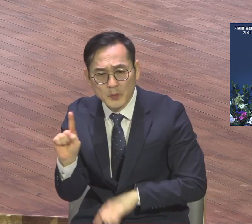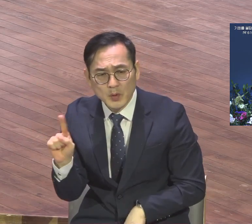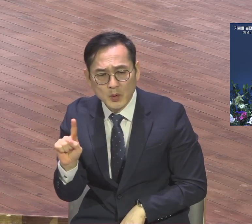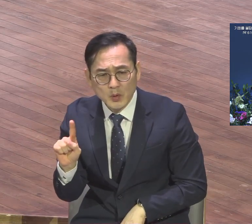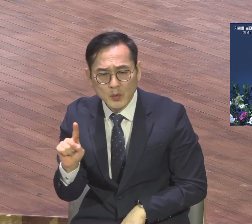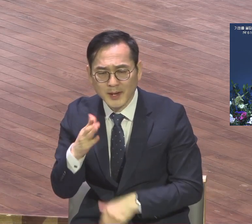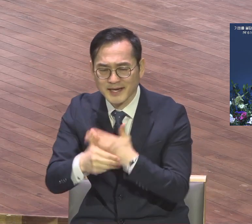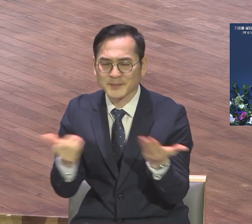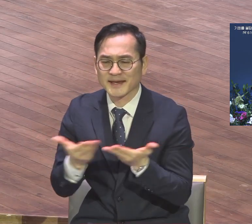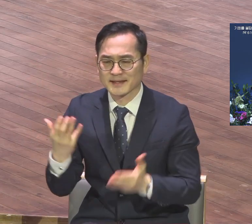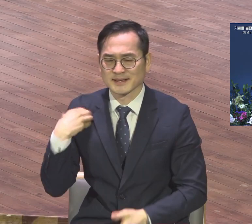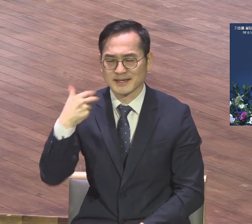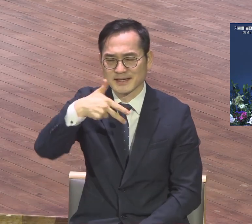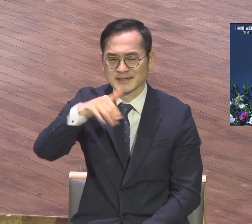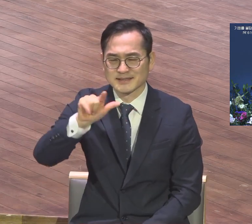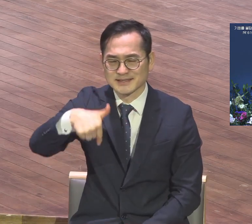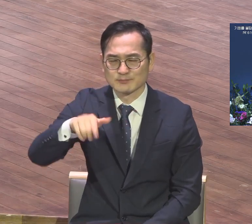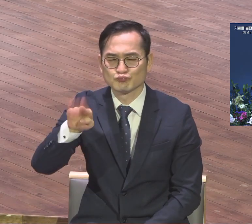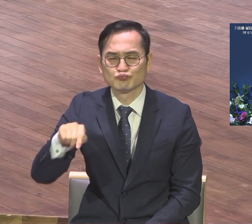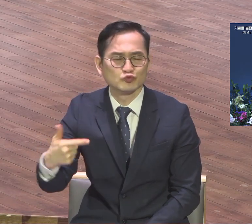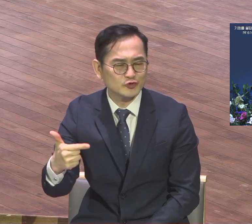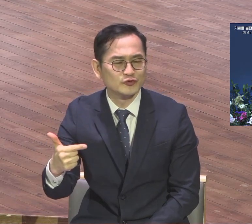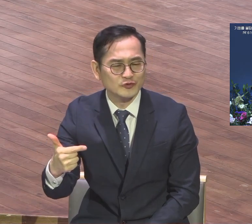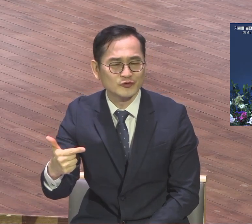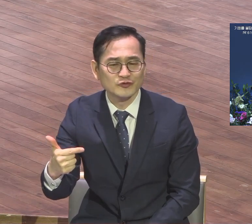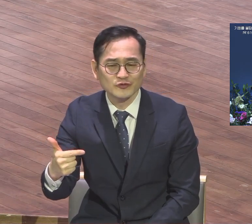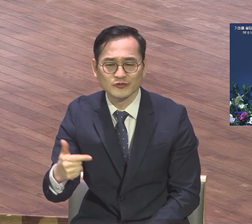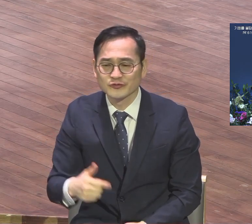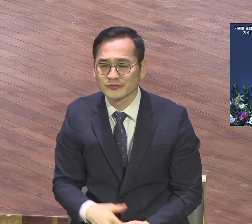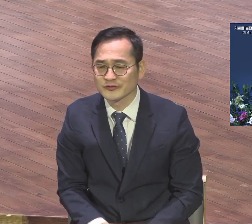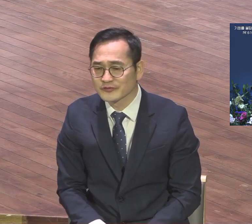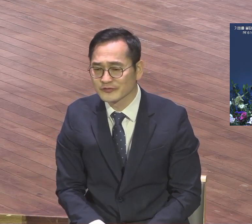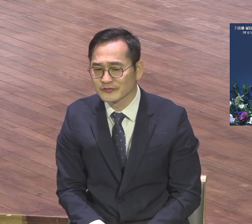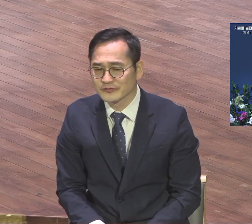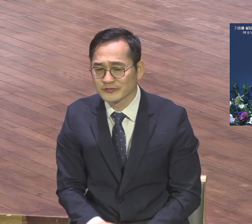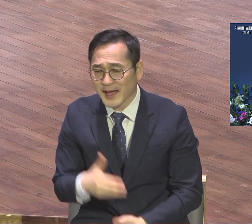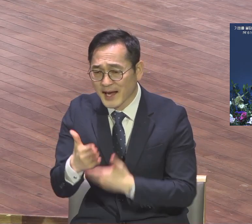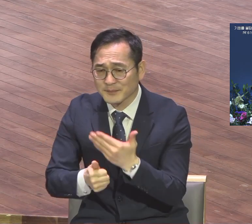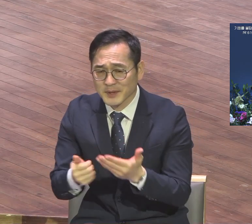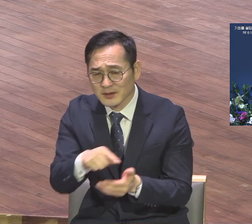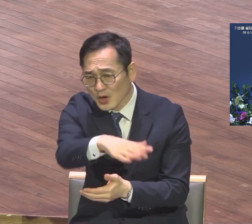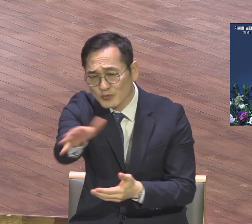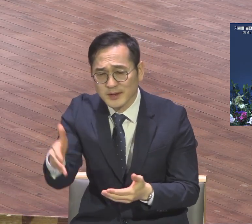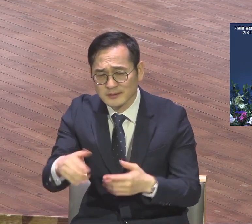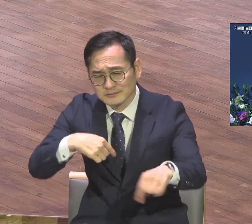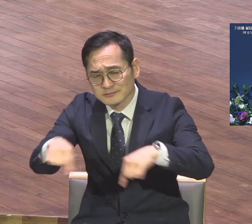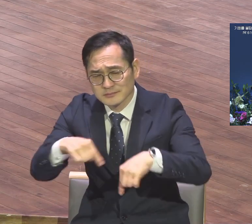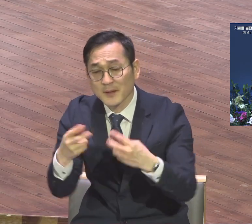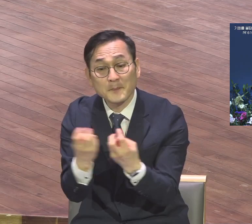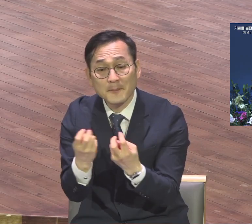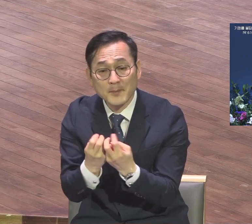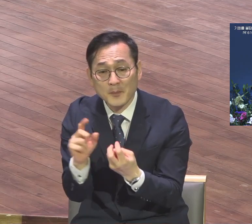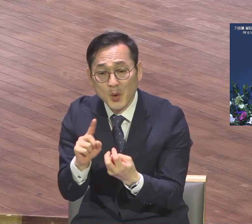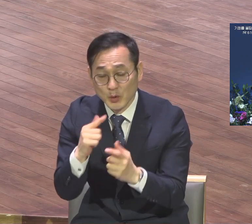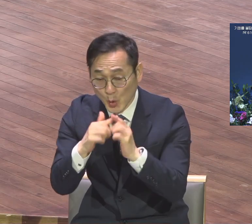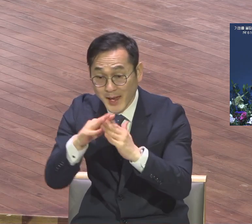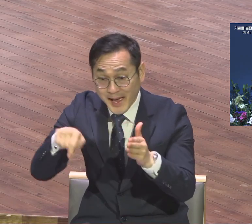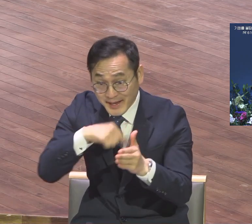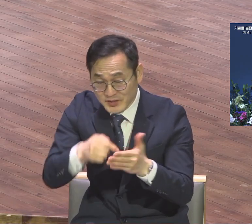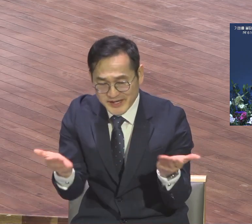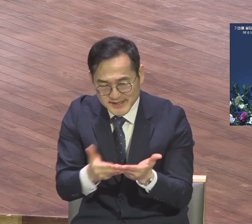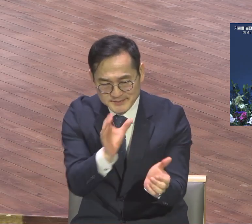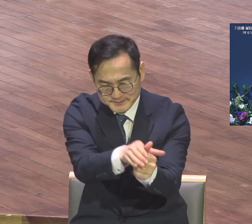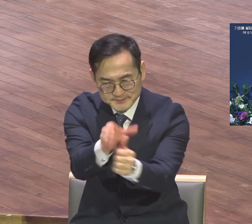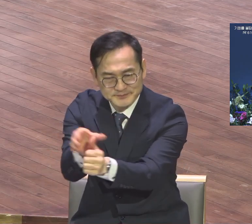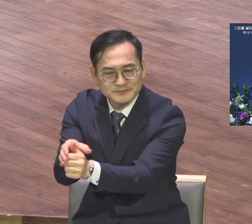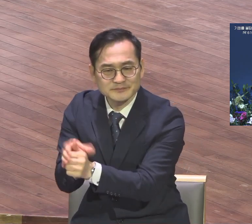직분. 하나님이 여러분 어떻게 다루겠어요? 다루는 방법이 여러 가지 있겠지만 특별히 교회 안에서는 직분이에요.